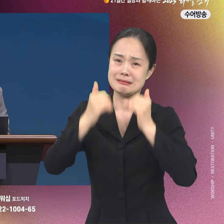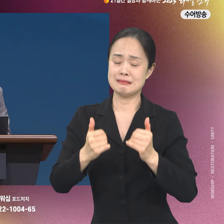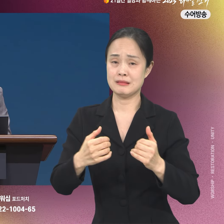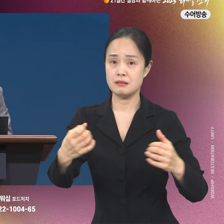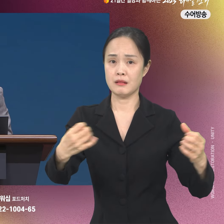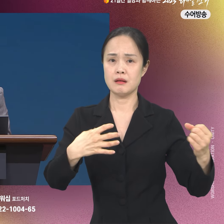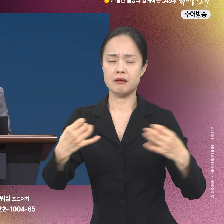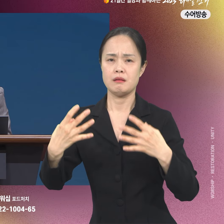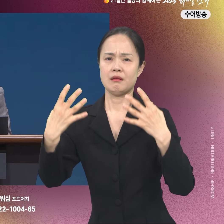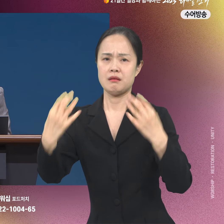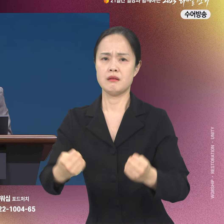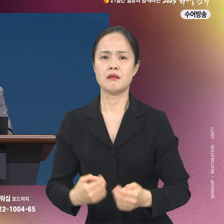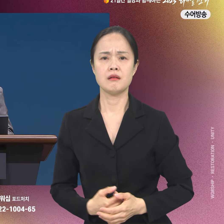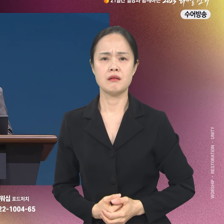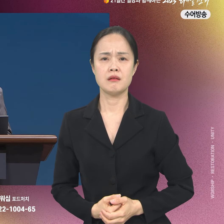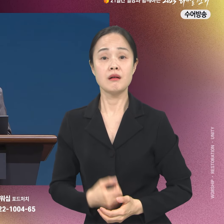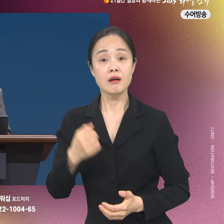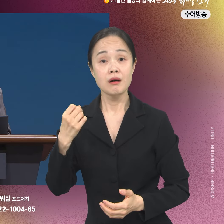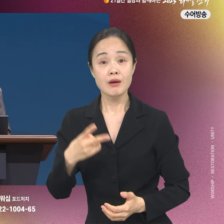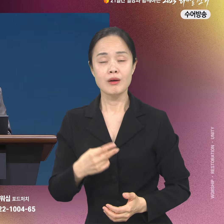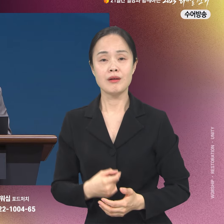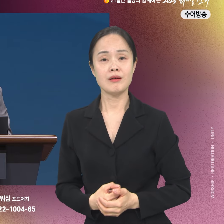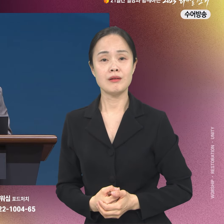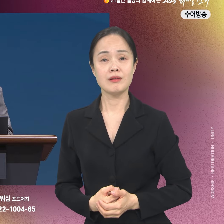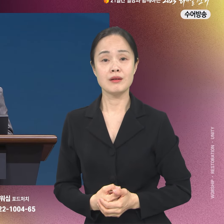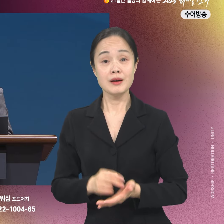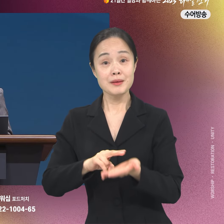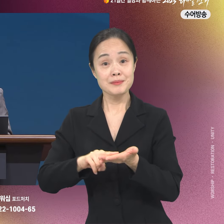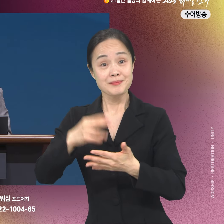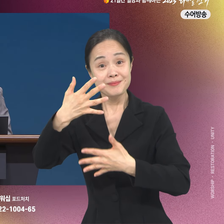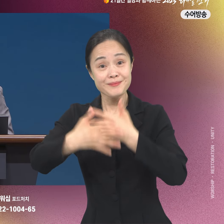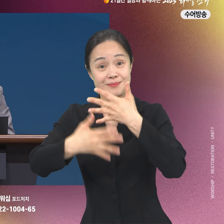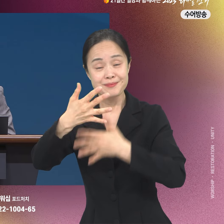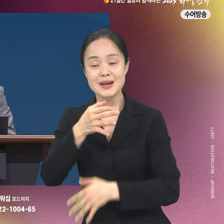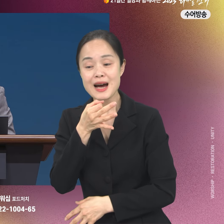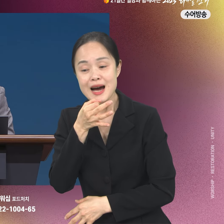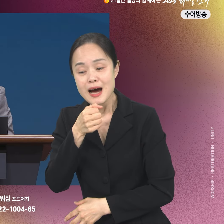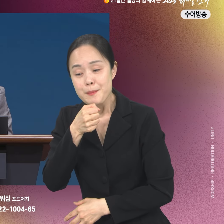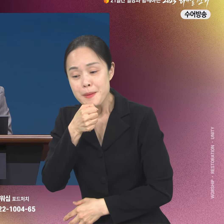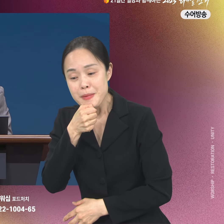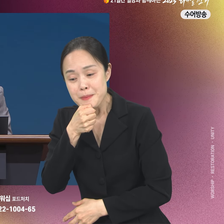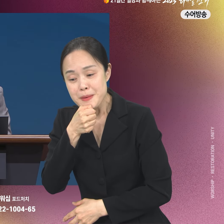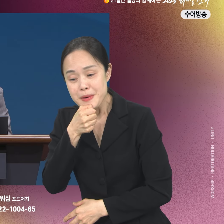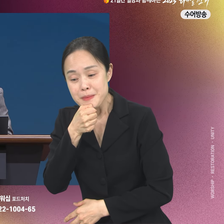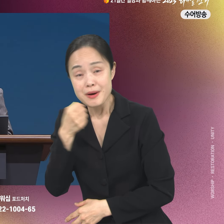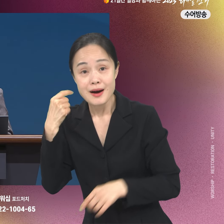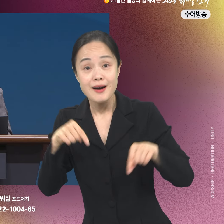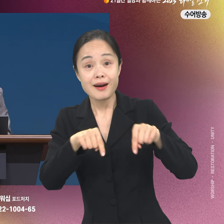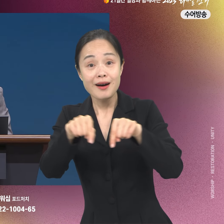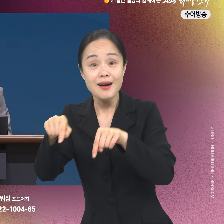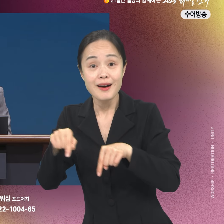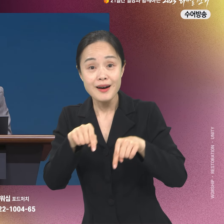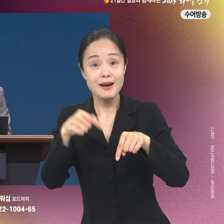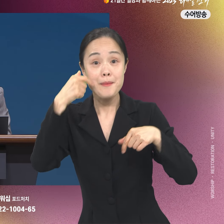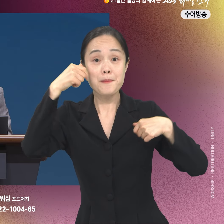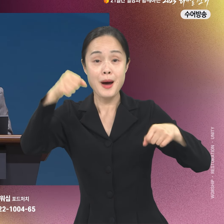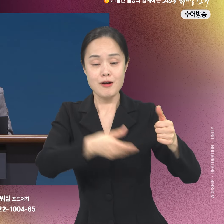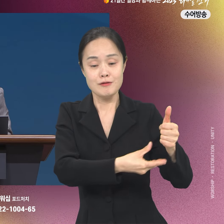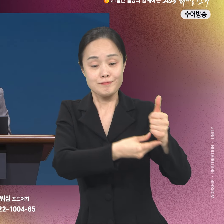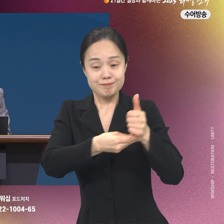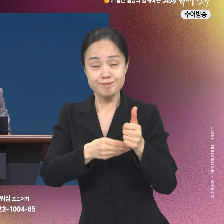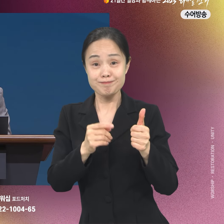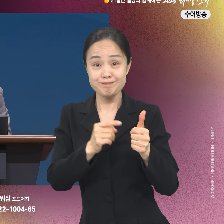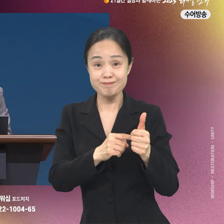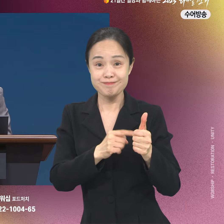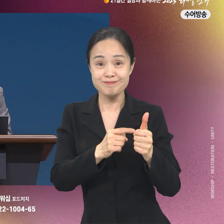A급 배우들을 목소리 배우로 다 캐스팅하겠다라고 했을 때도 아무도 안 믿었어요. 그게